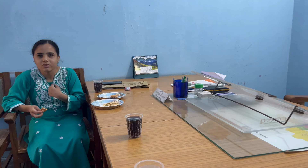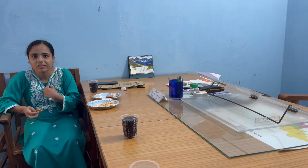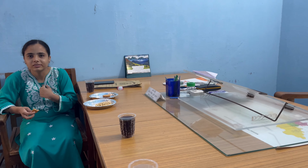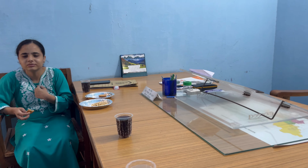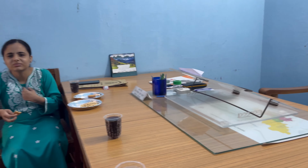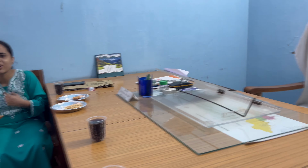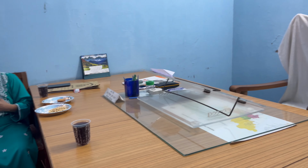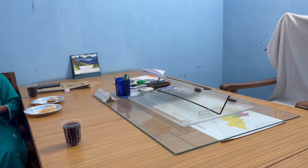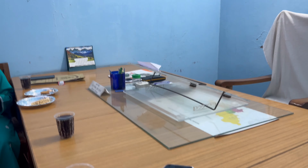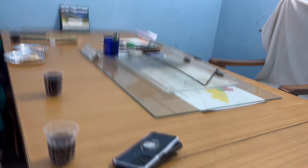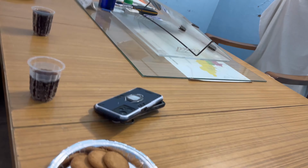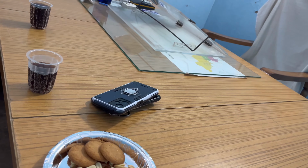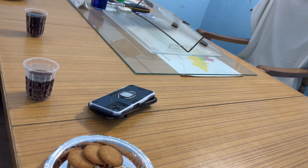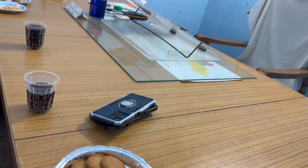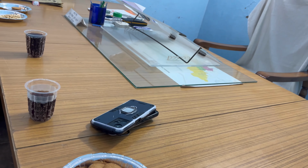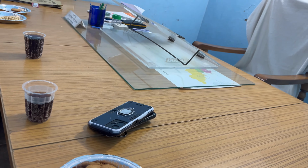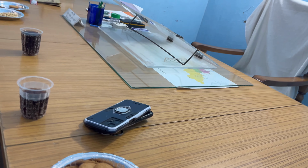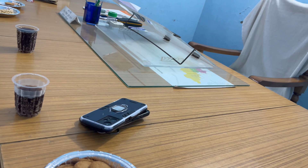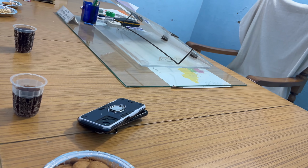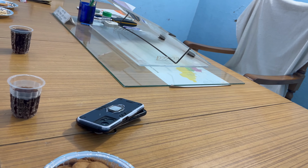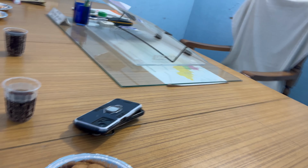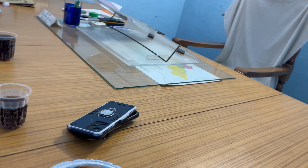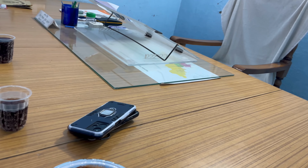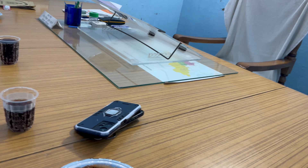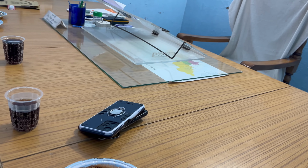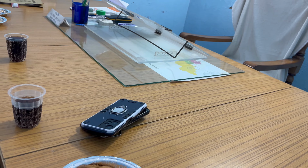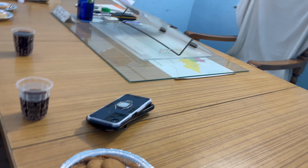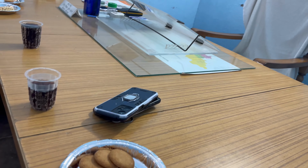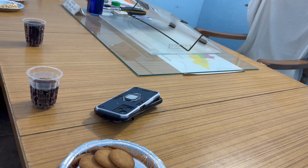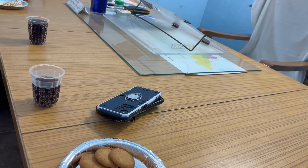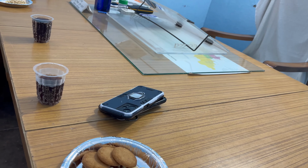चलो गाइस चाय वाय पी लेते हैं, नाश्ता कर लेते हैं, कोल्ड ड्रिंक पी लेते हैं,